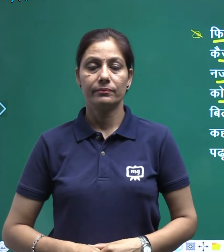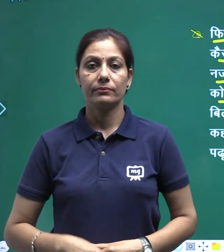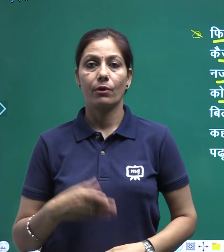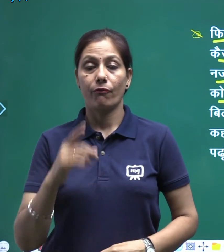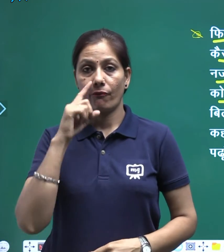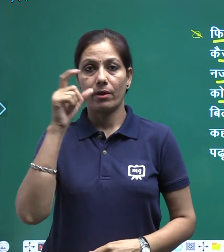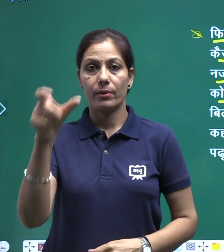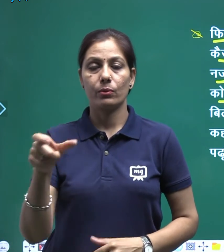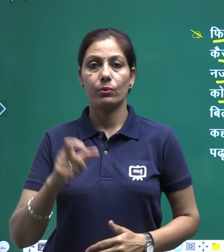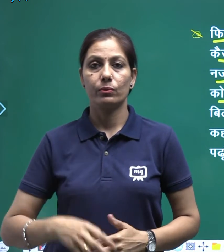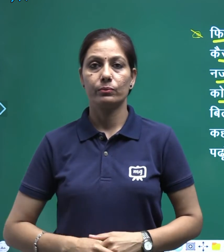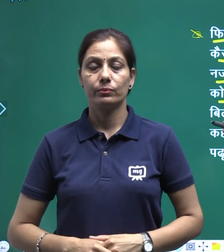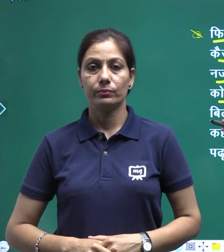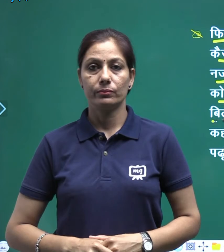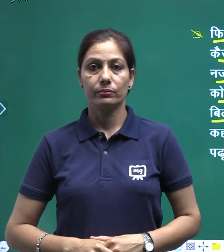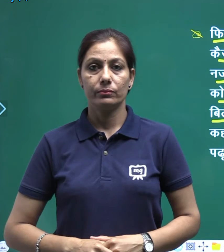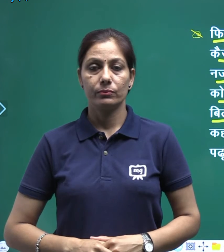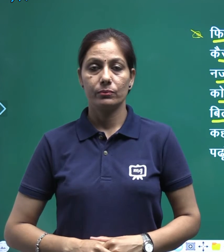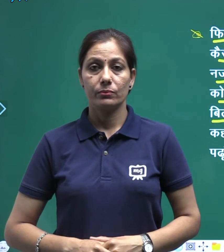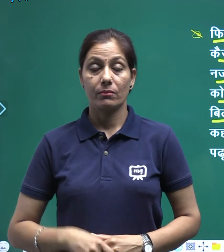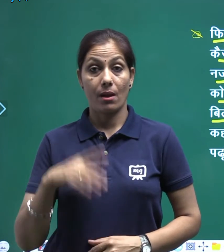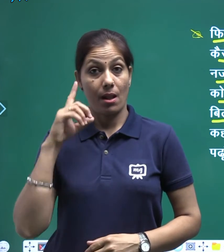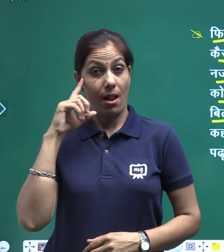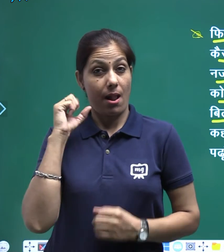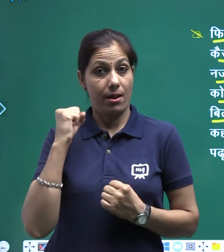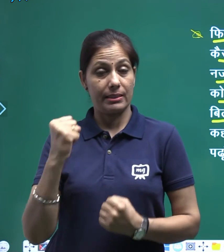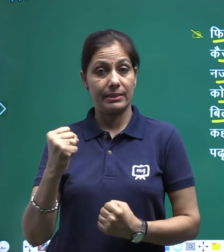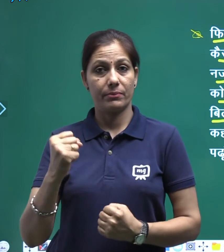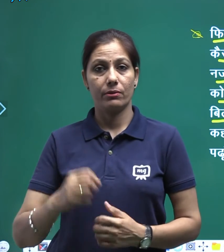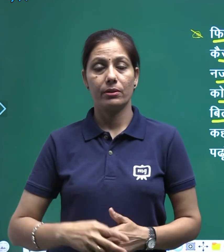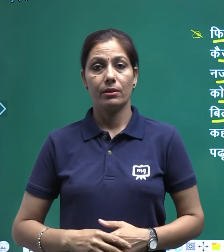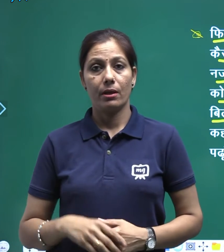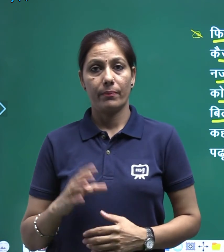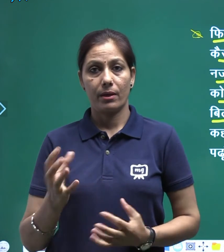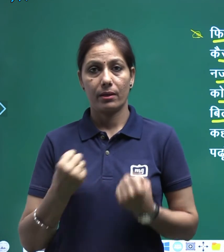वह बिल्कुल हठी प्रवृत्ति अपनाकर